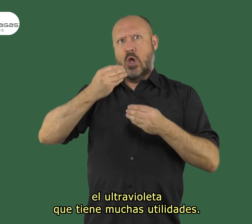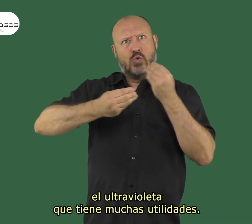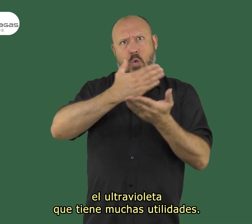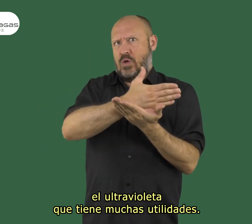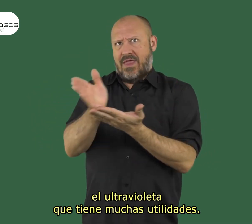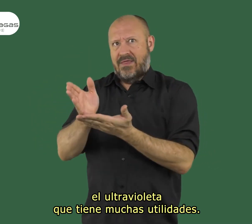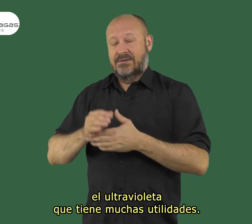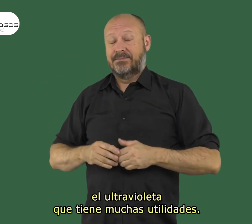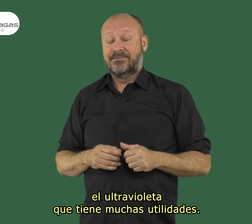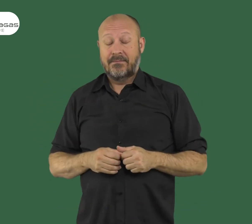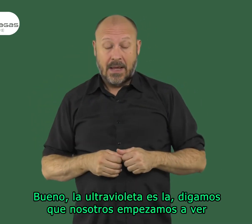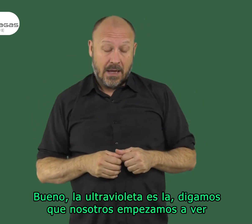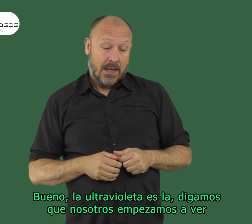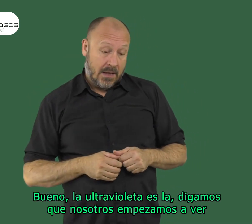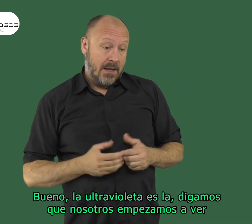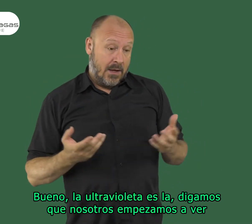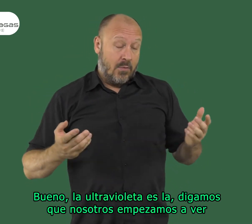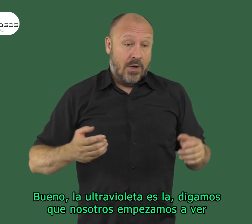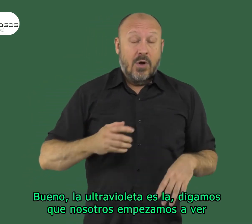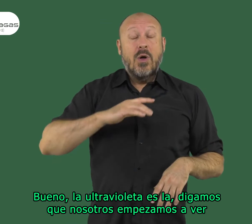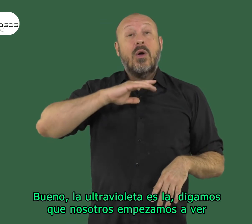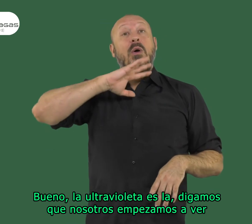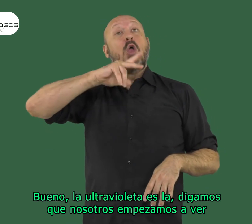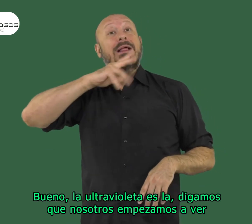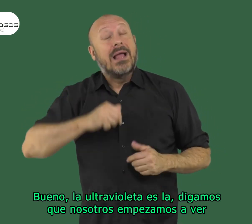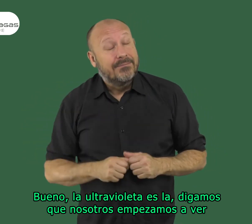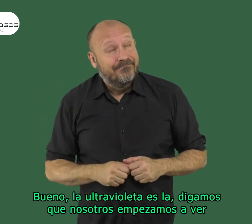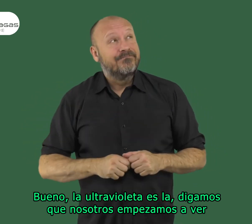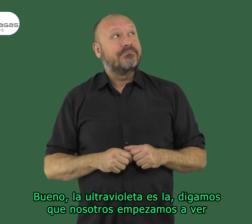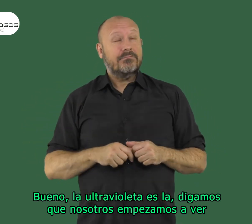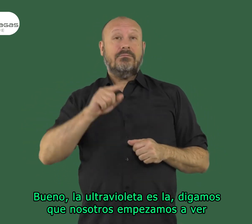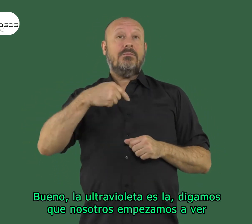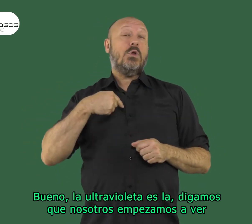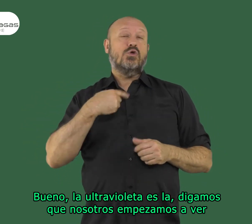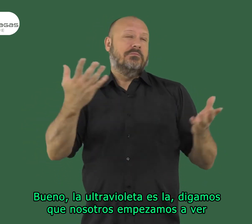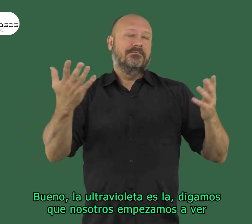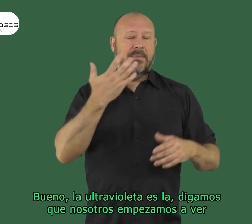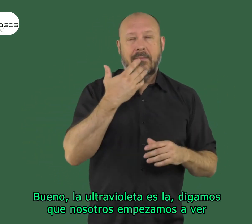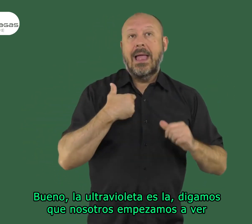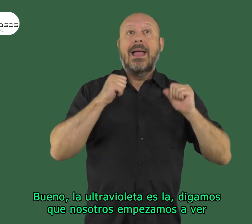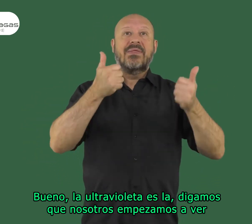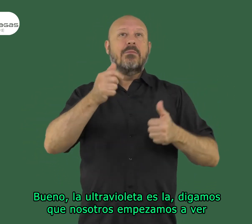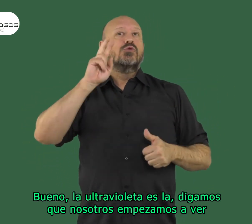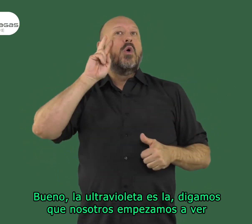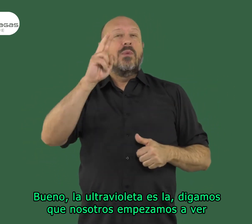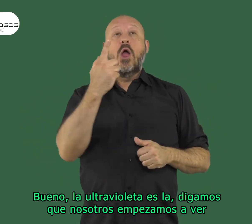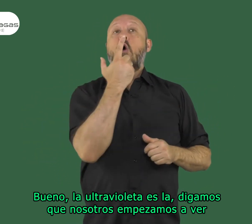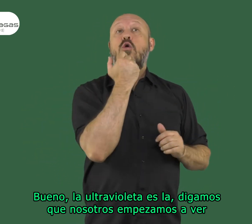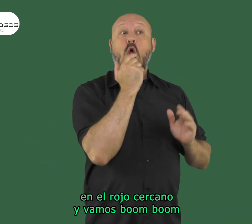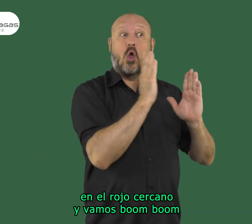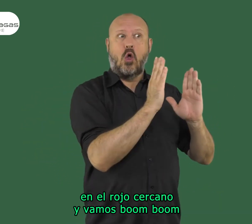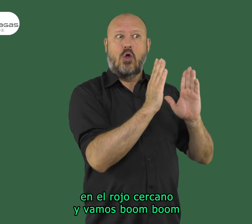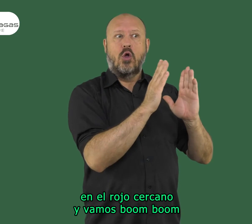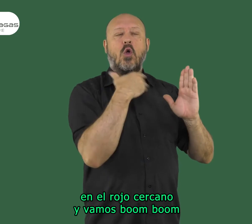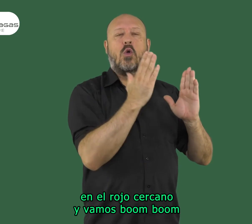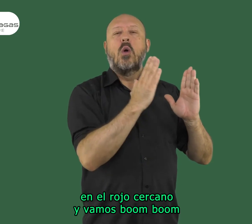que tiene muchas utilidades. Bueno, la ultravioleta es digamos que nosotros si empezamos a ver